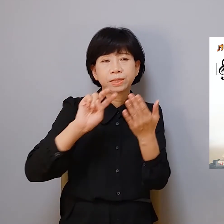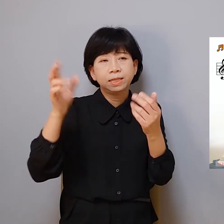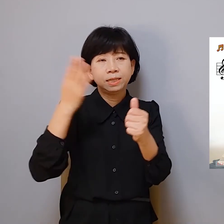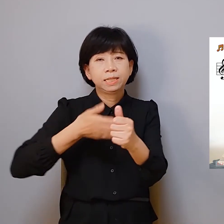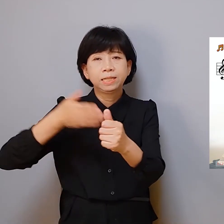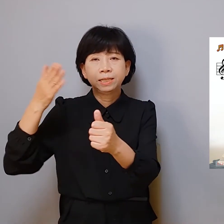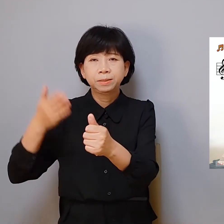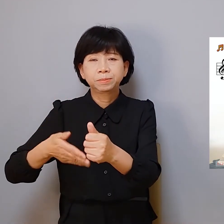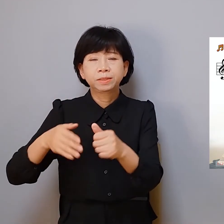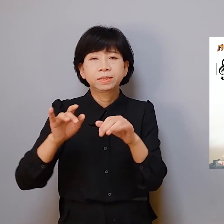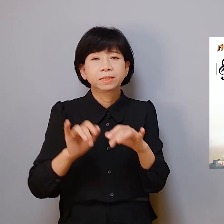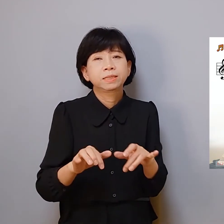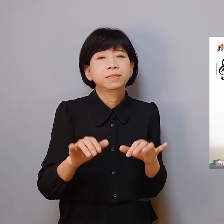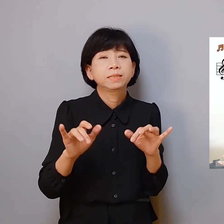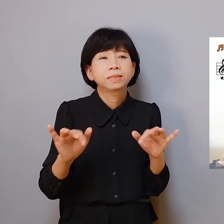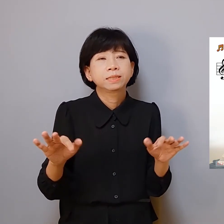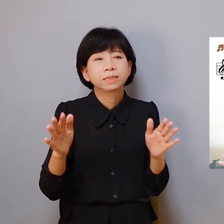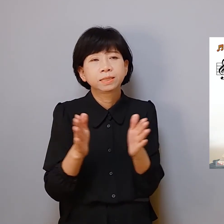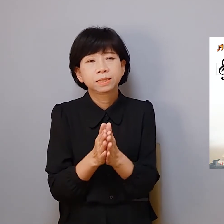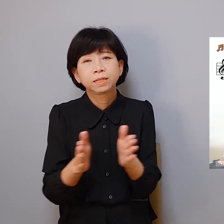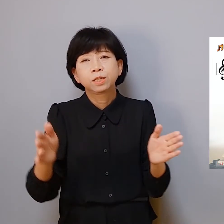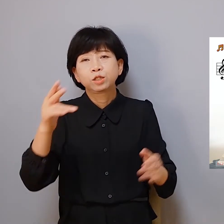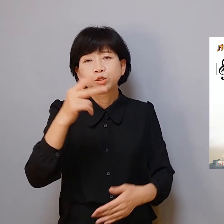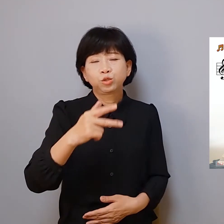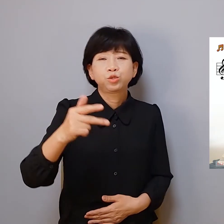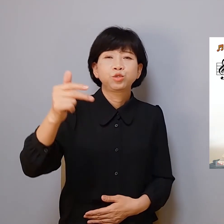들고 찬양합니다. 주는 나의 큰 능력,